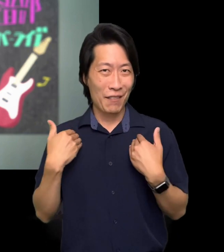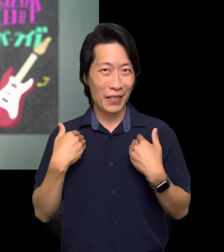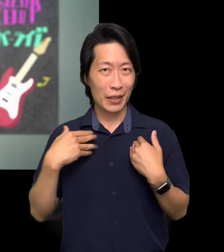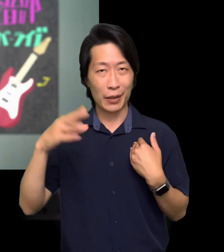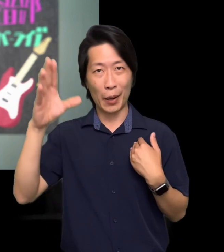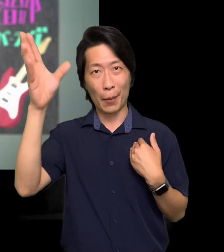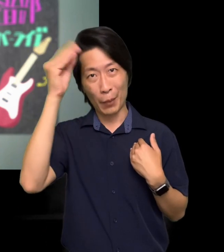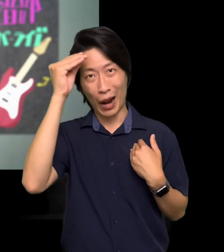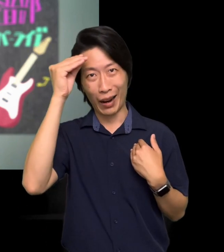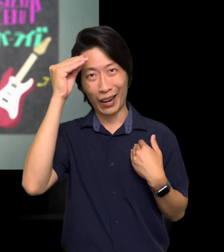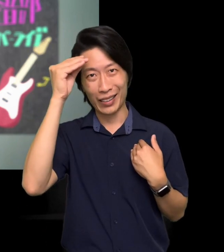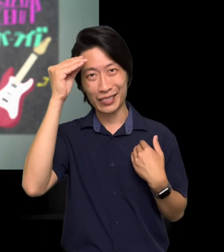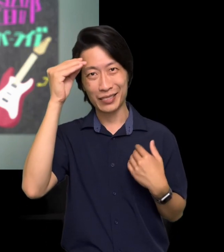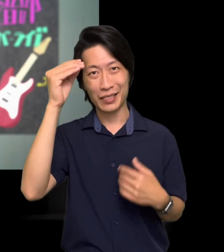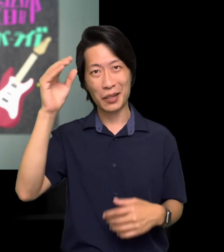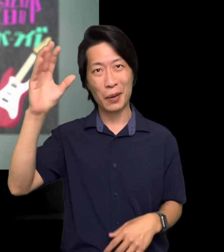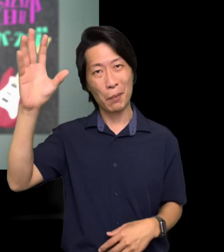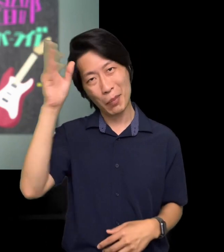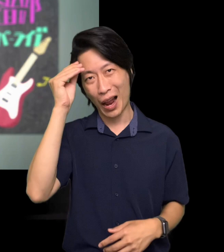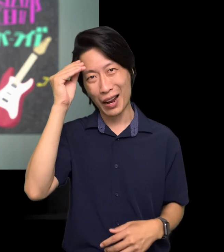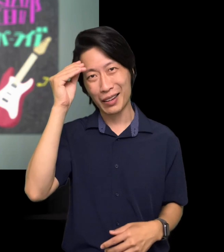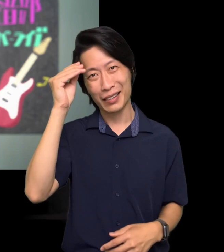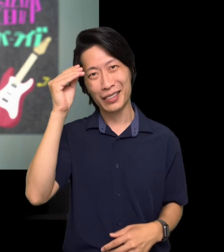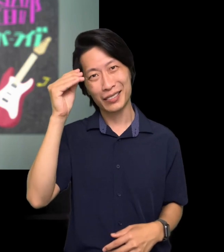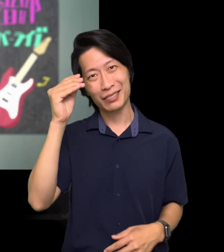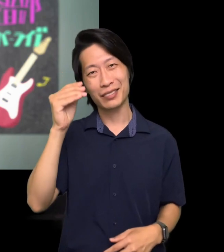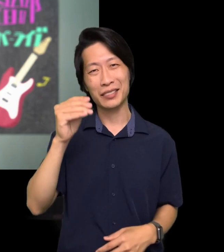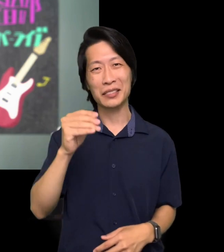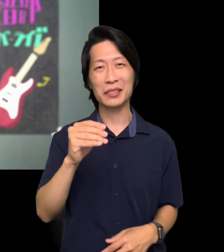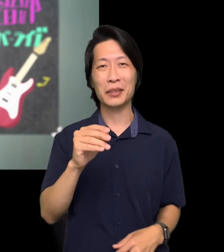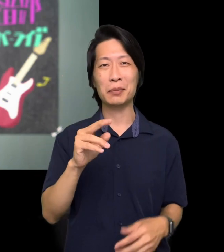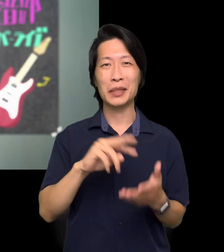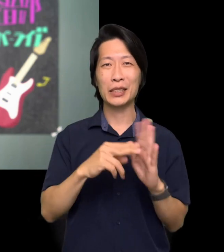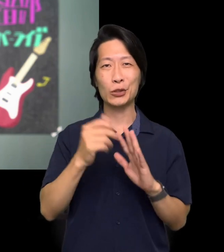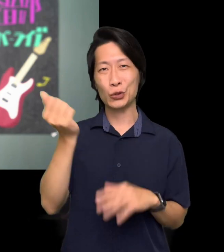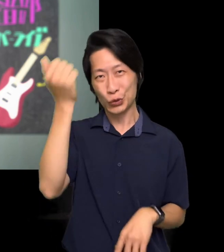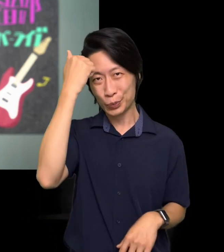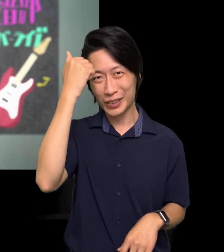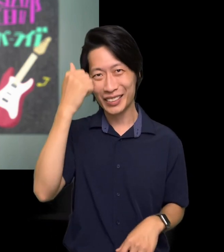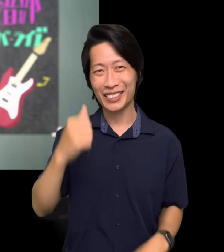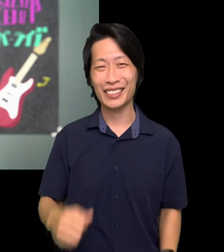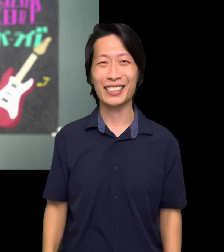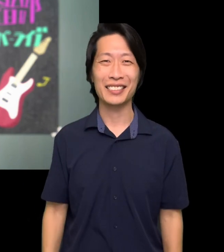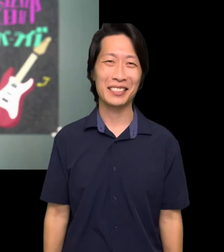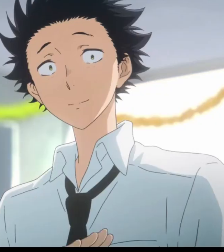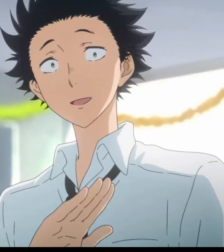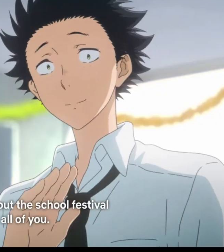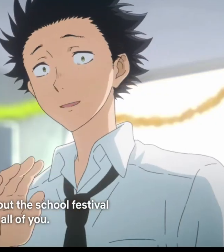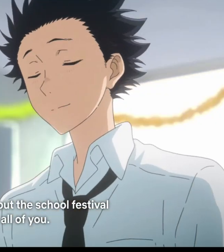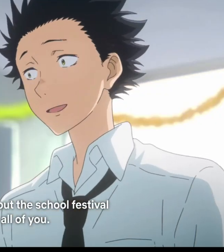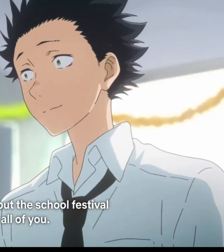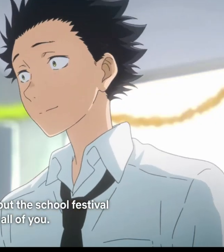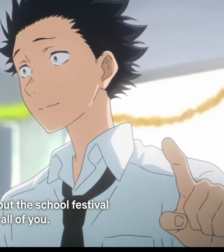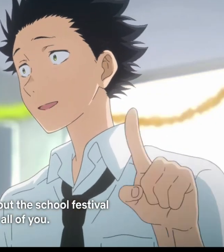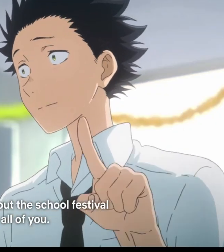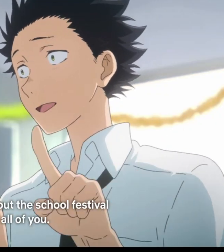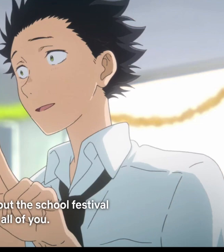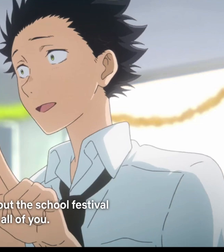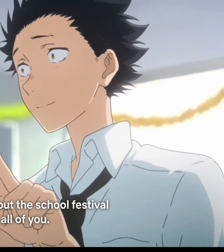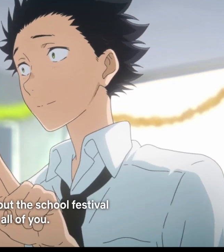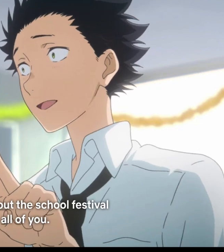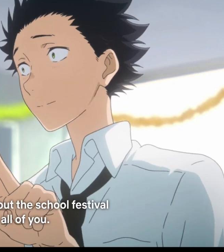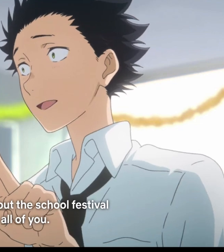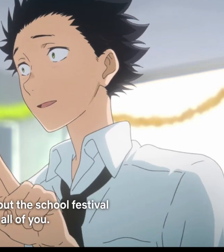The Japanese sign for バカ is that, バカ. Again, that's the sign for stupid in ASL. みんな